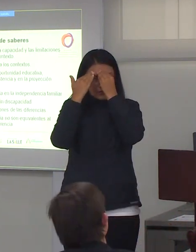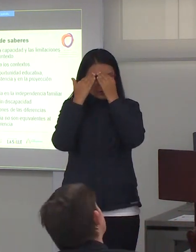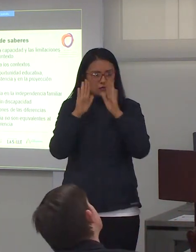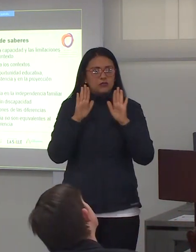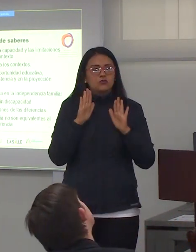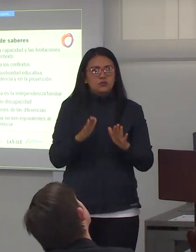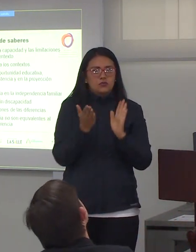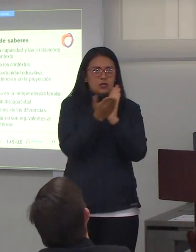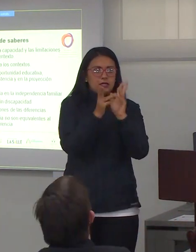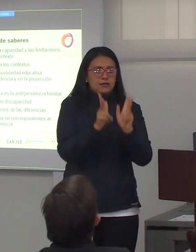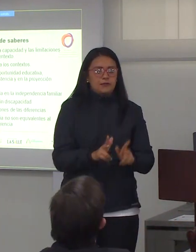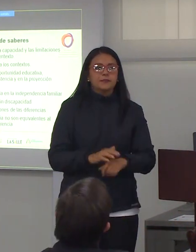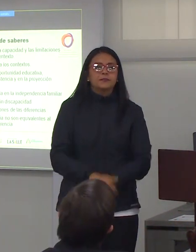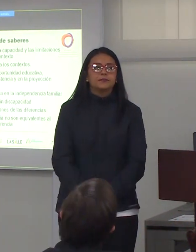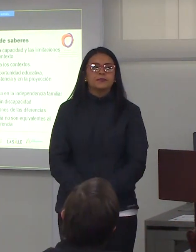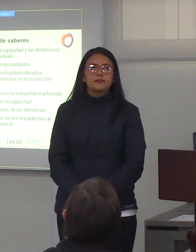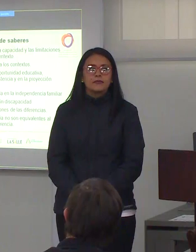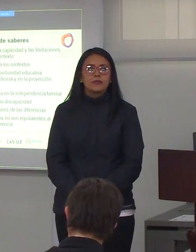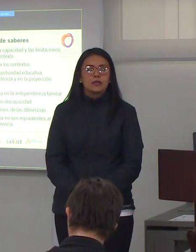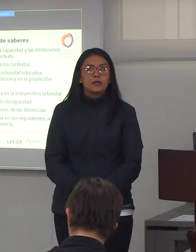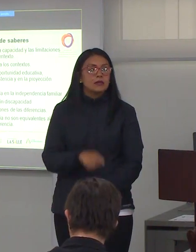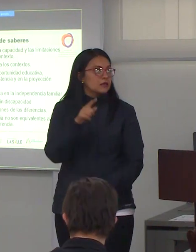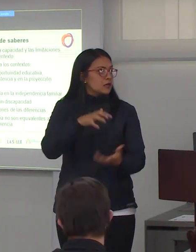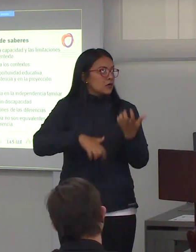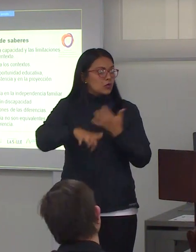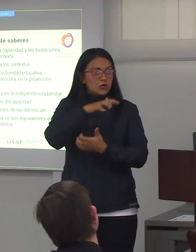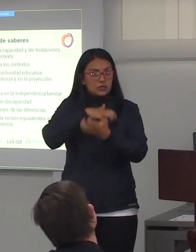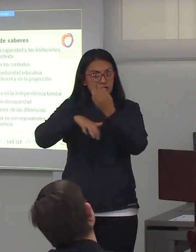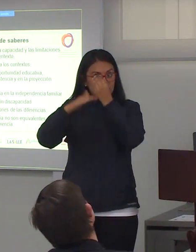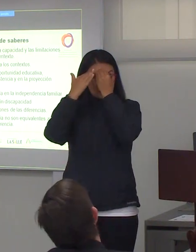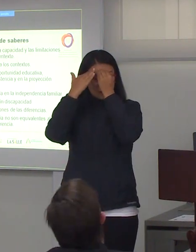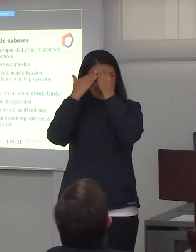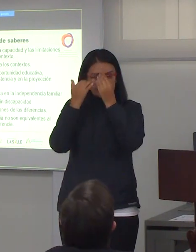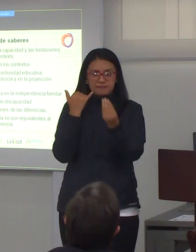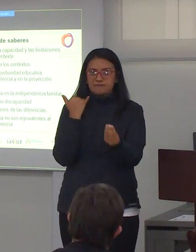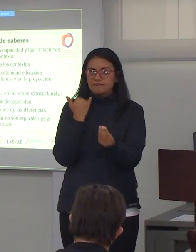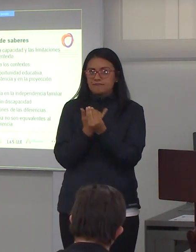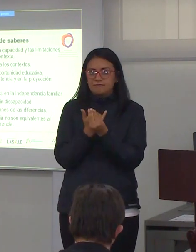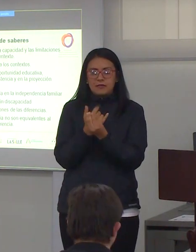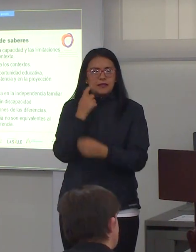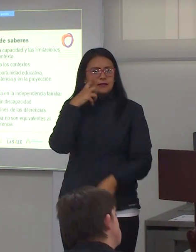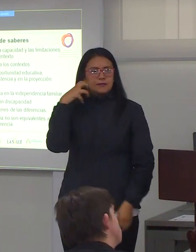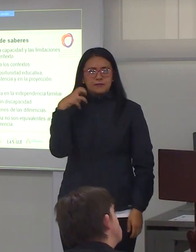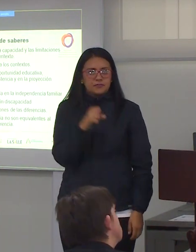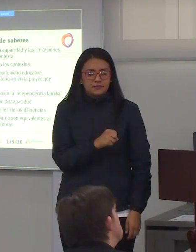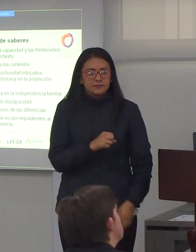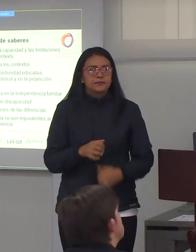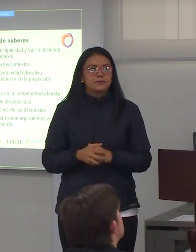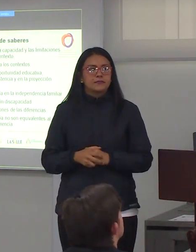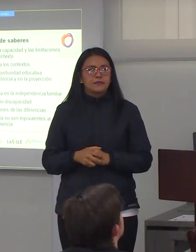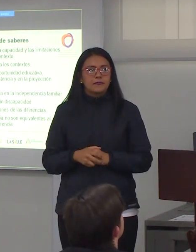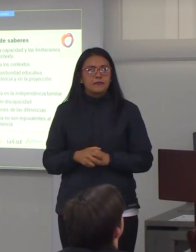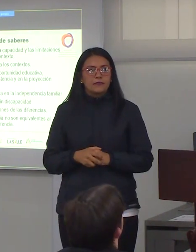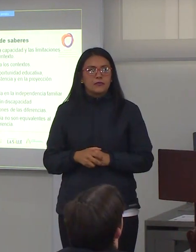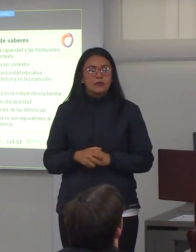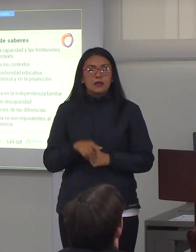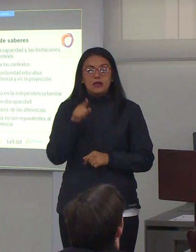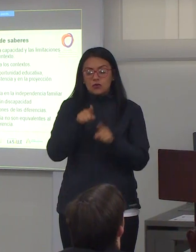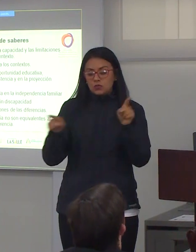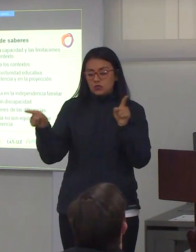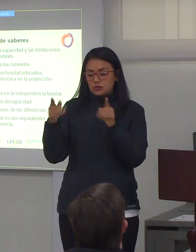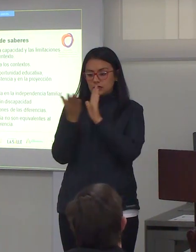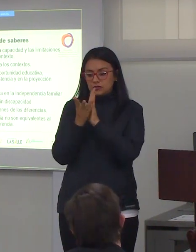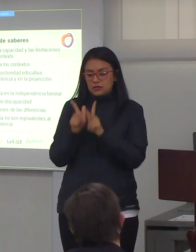de los estudiantes en esta ecología de saberes muy puntual que nos encontramos primero que hay en los